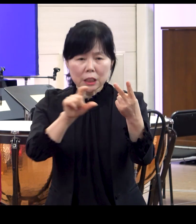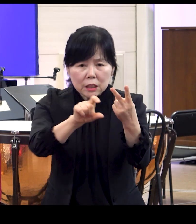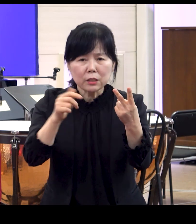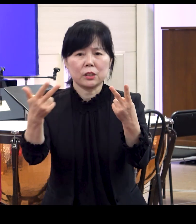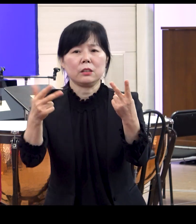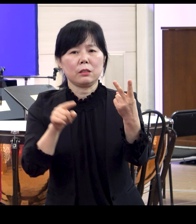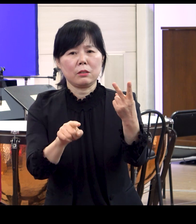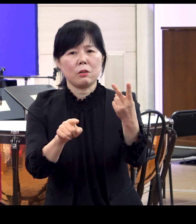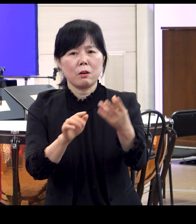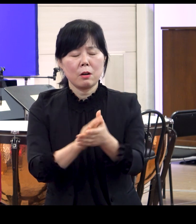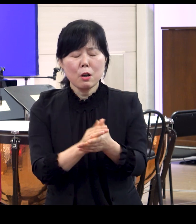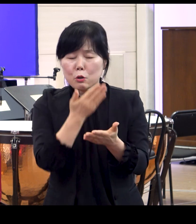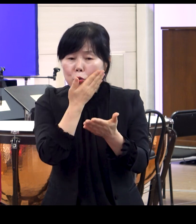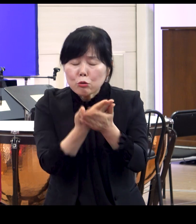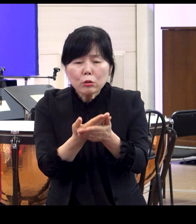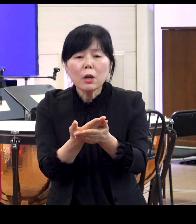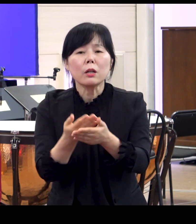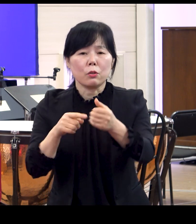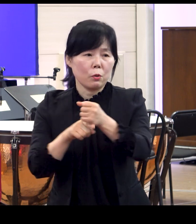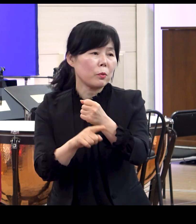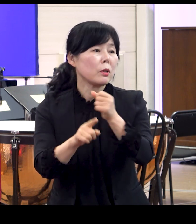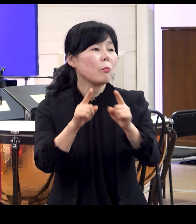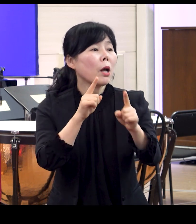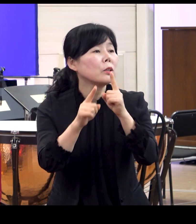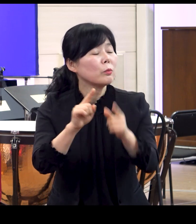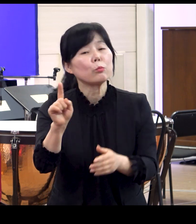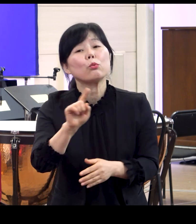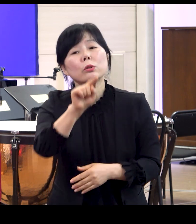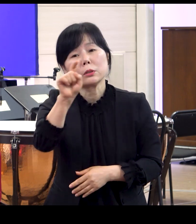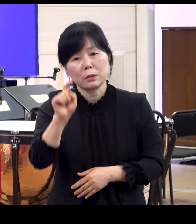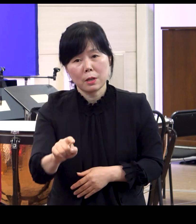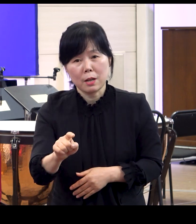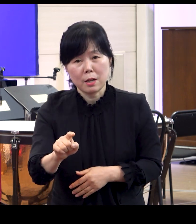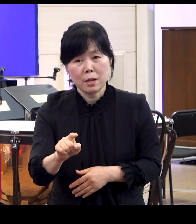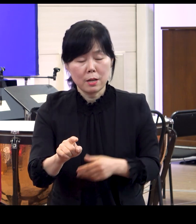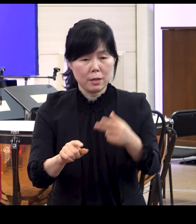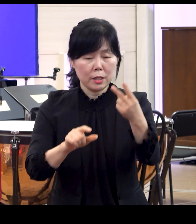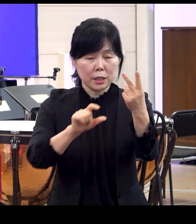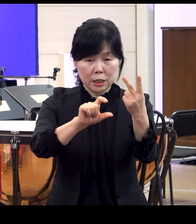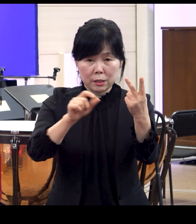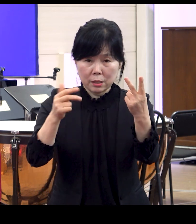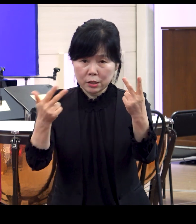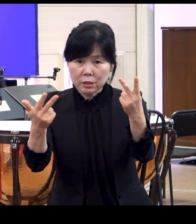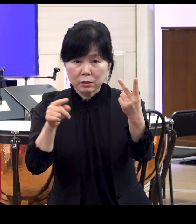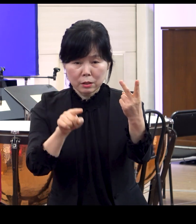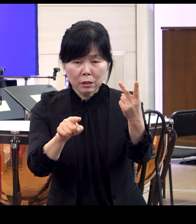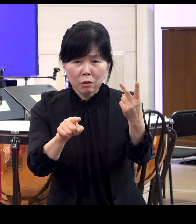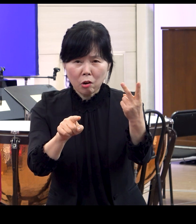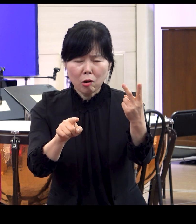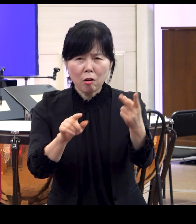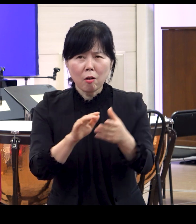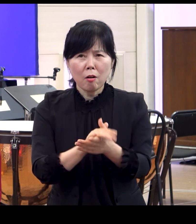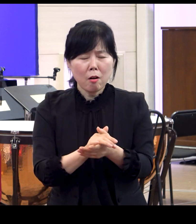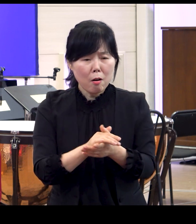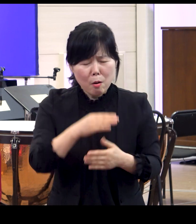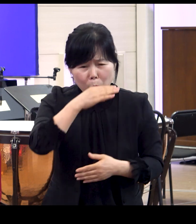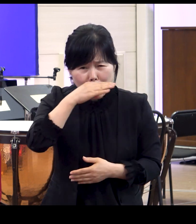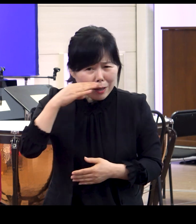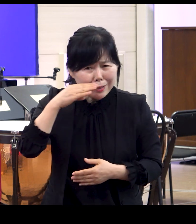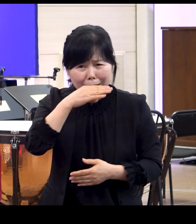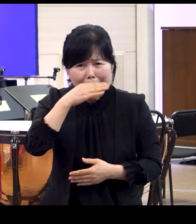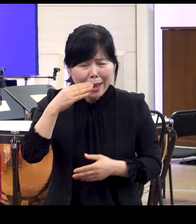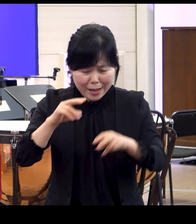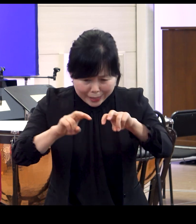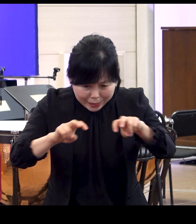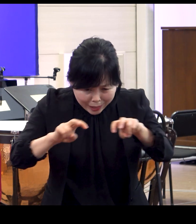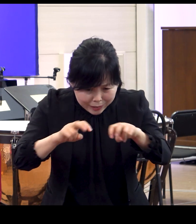자, 그렇다면 그 메시지가 뭐냐? 사실 이 창세기 2장 7절 이 한 절 말씀을 제대로 알려고